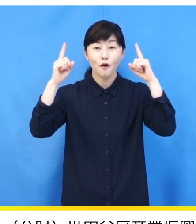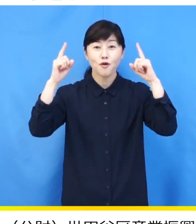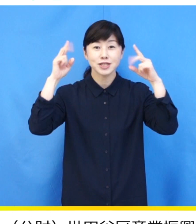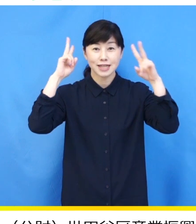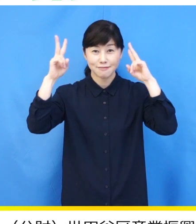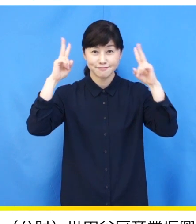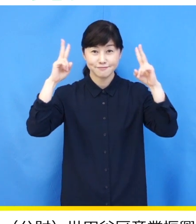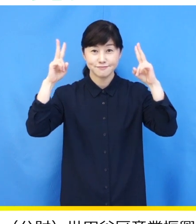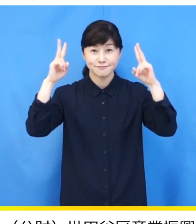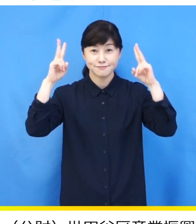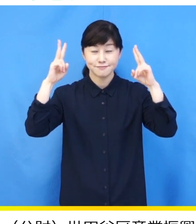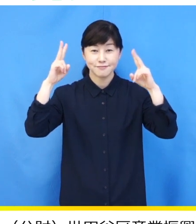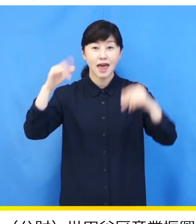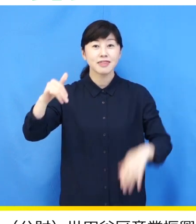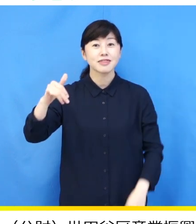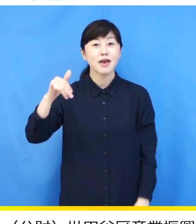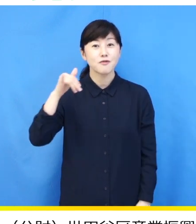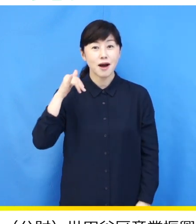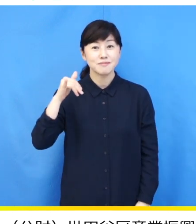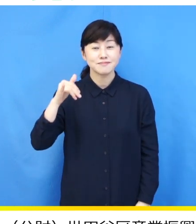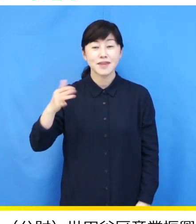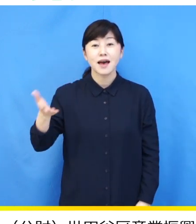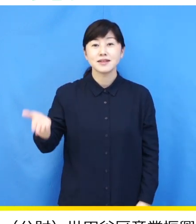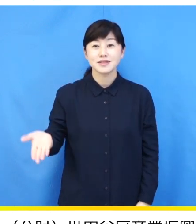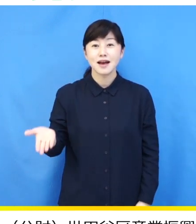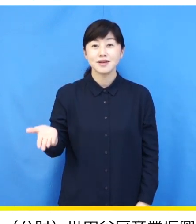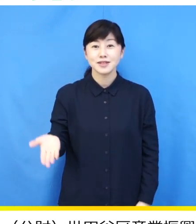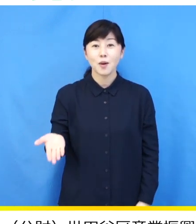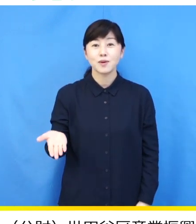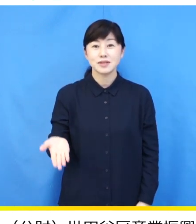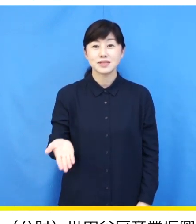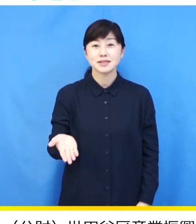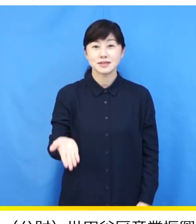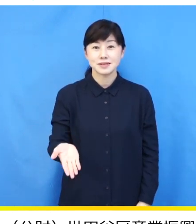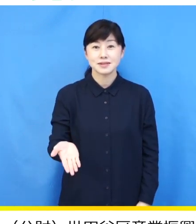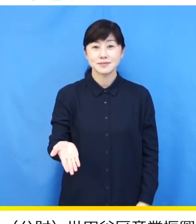電話サンギョン11